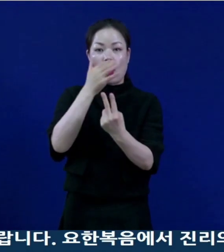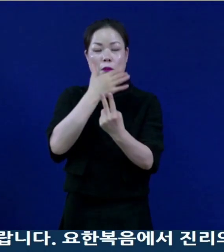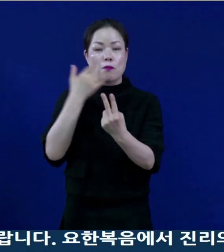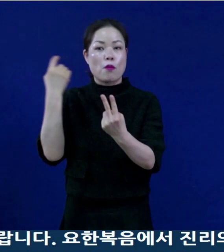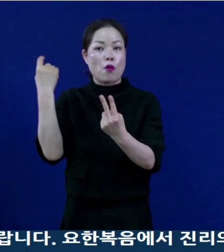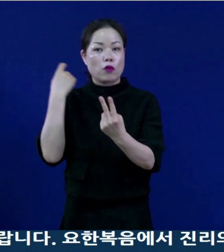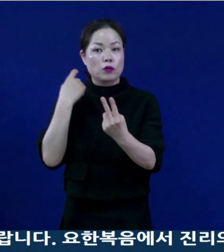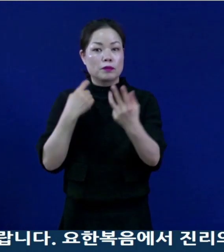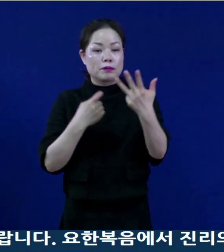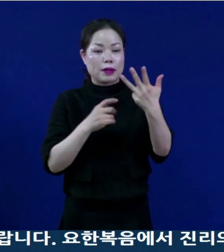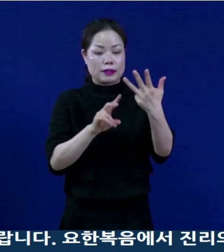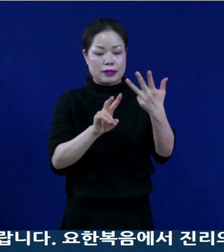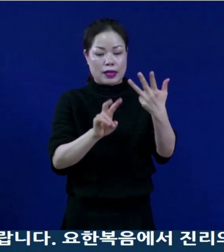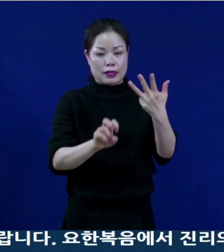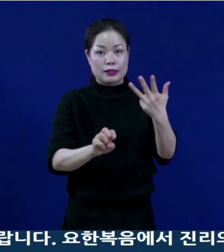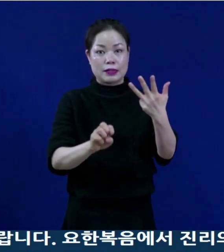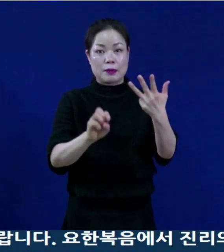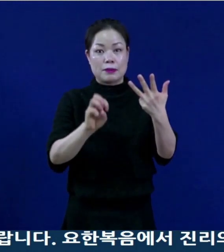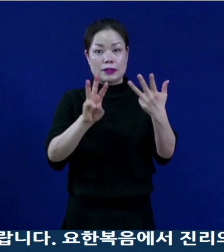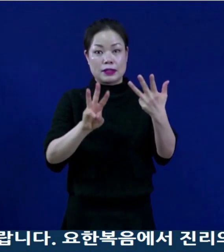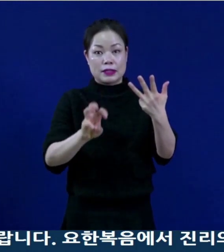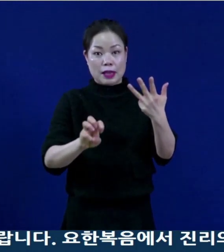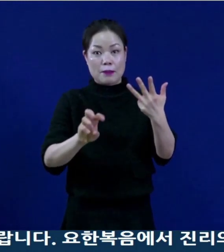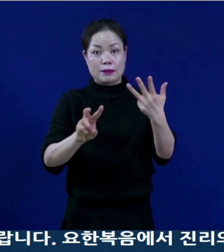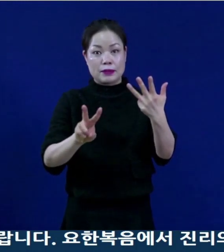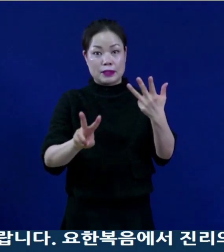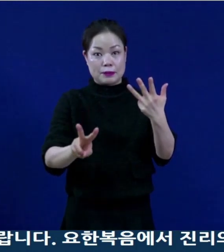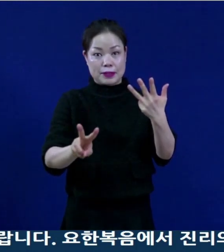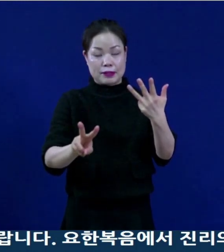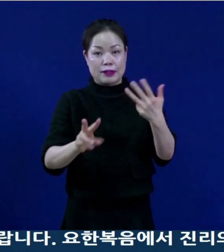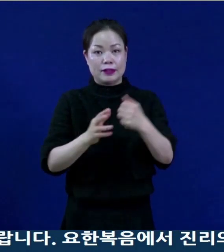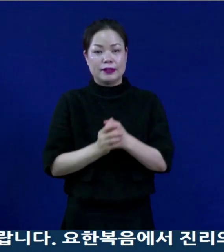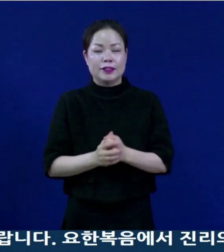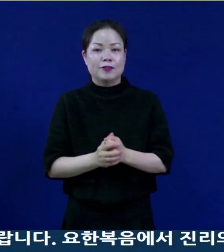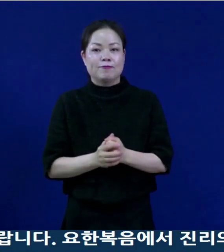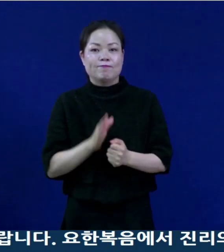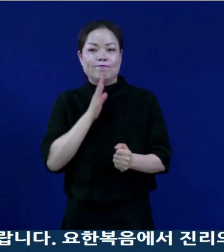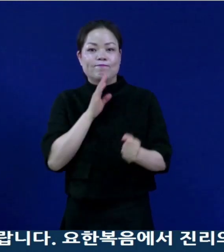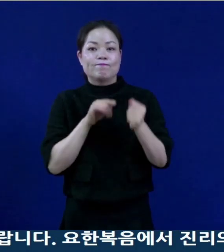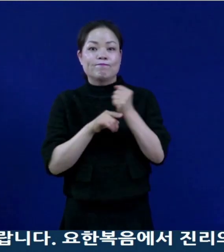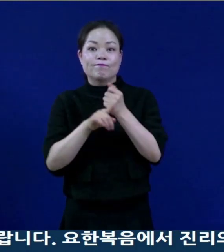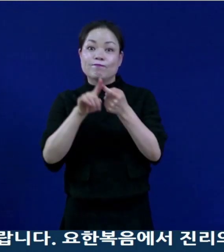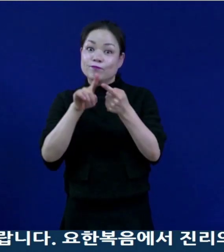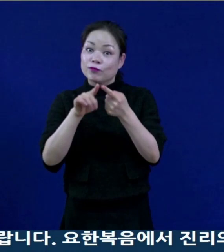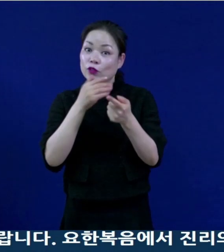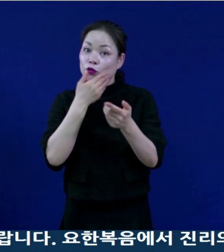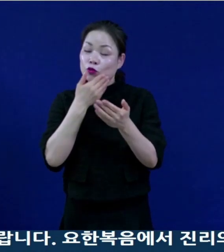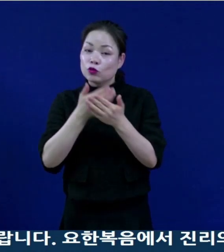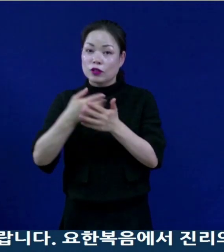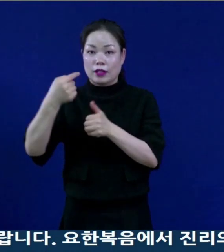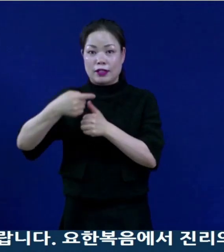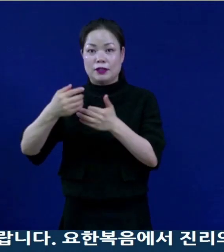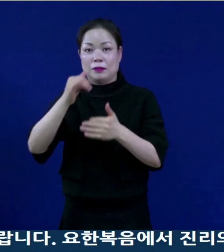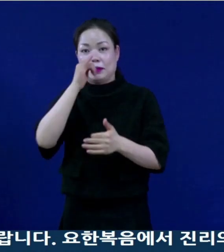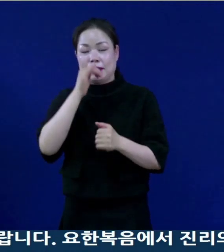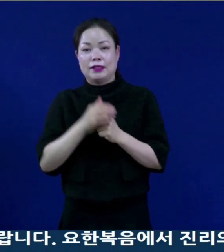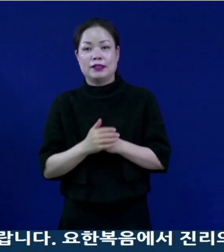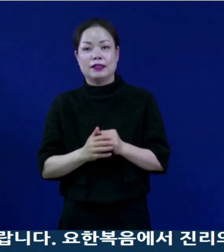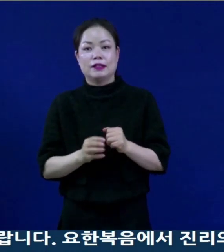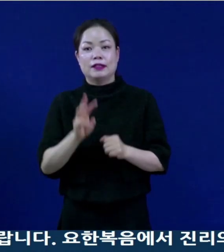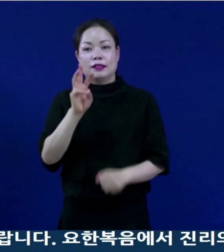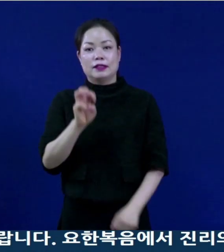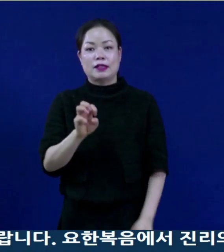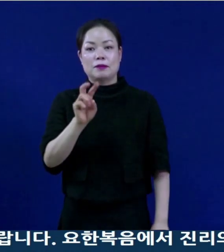32절, 조금 앞이니까요 금방 이동하실 수 있을 겁니다. 요한복음 8장 32절, 진리에 대한 중요한 가르침이 나오고 있죠.